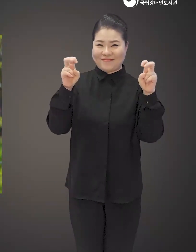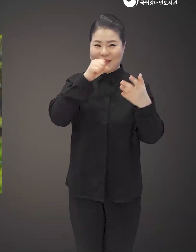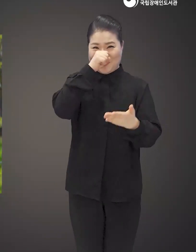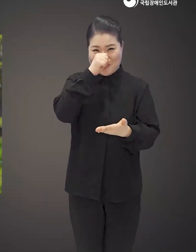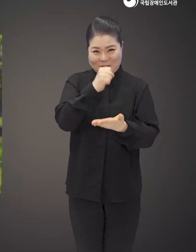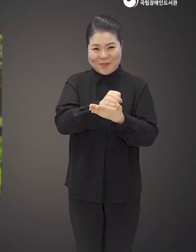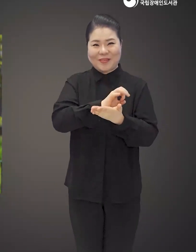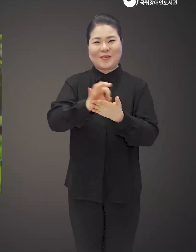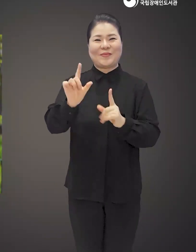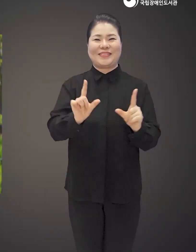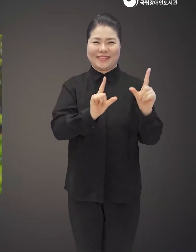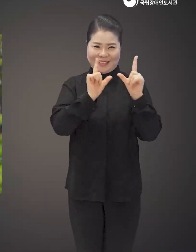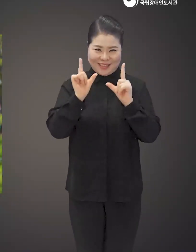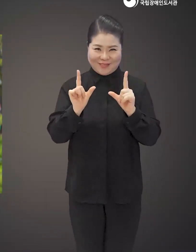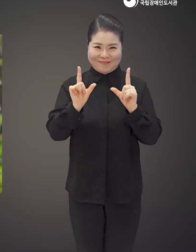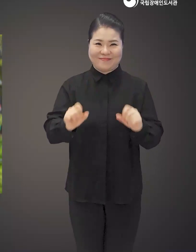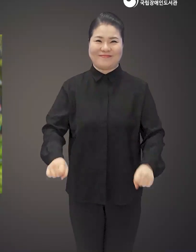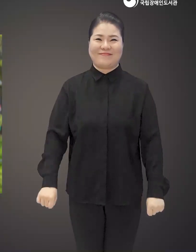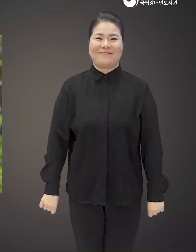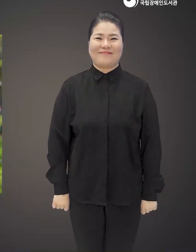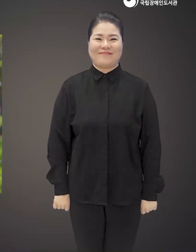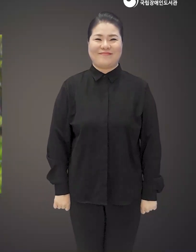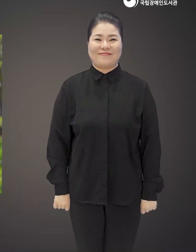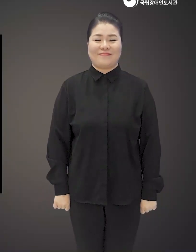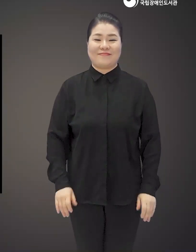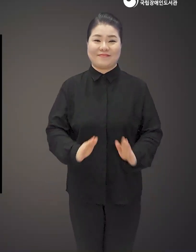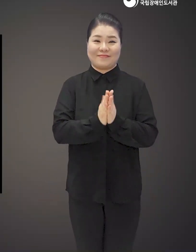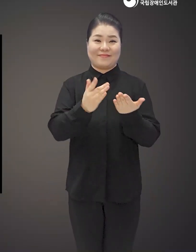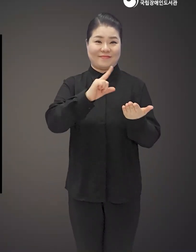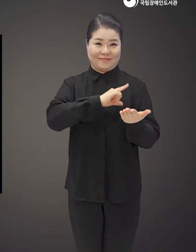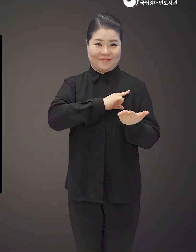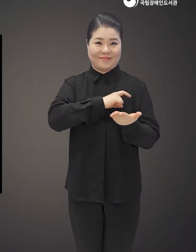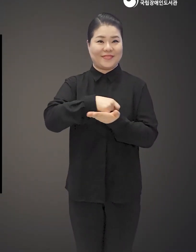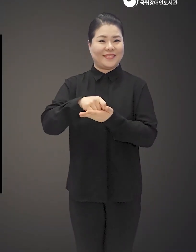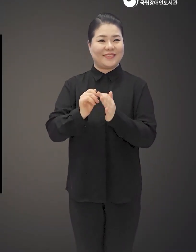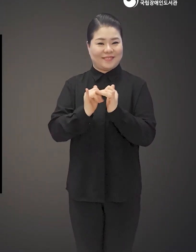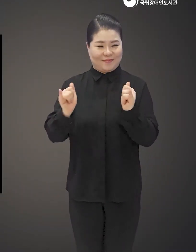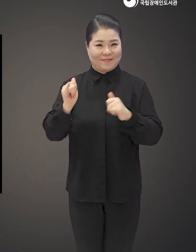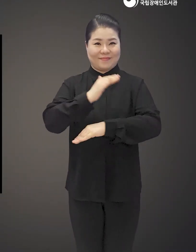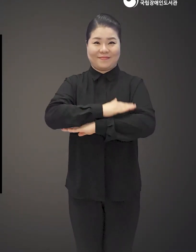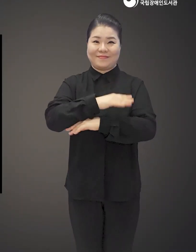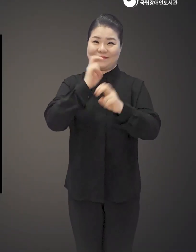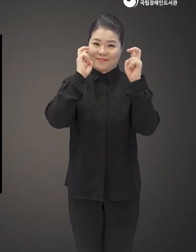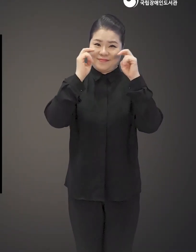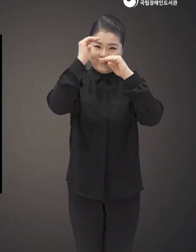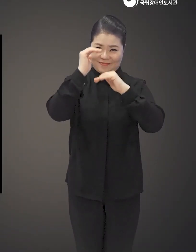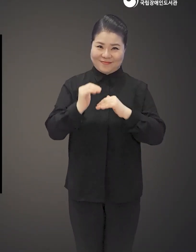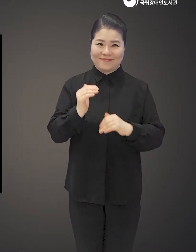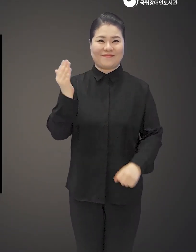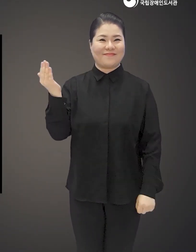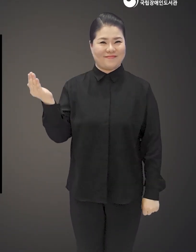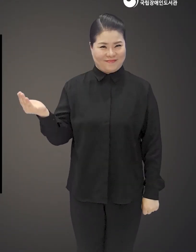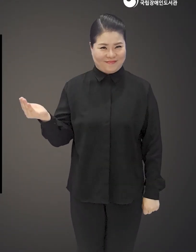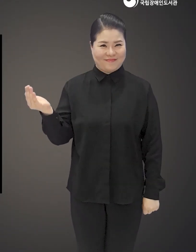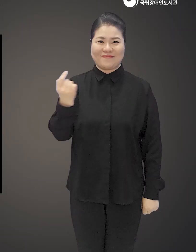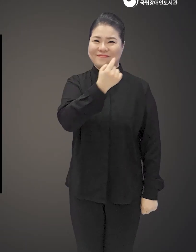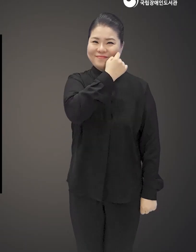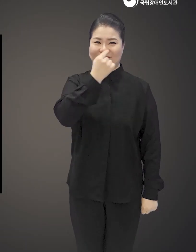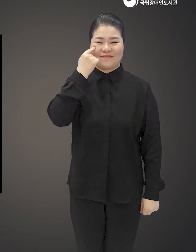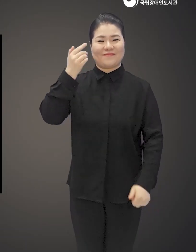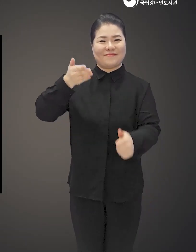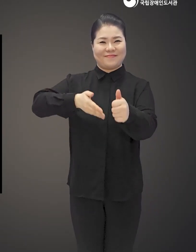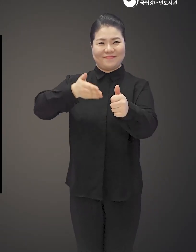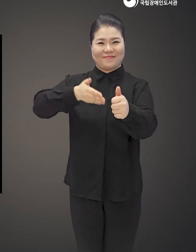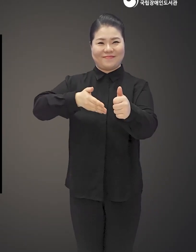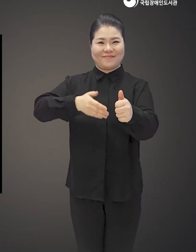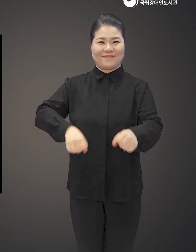책 슬기로운 소비생활이었습니다. 도서명 슬기로운 소비생활, 저자